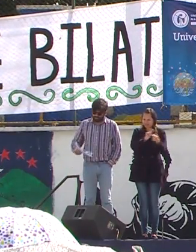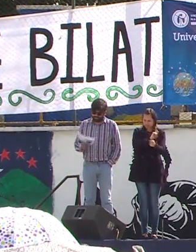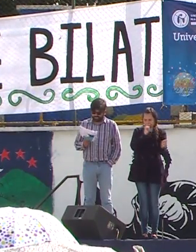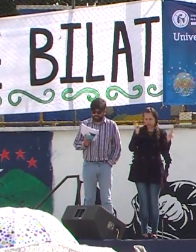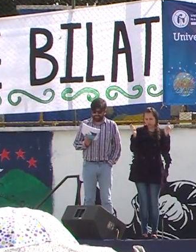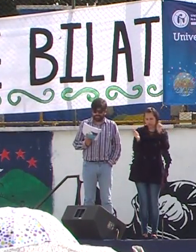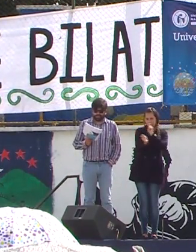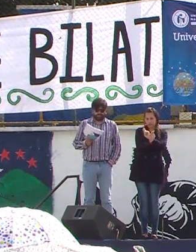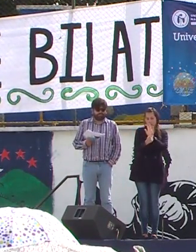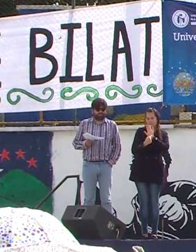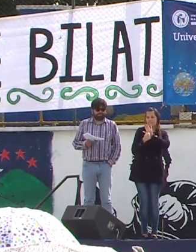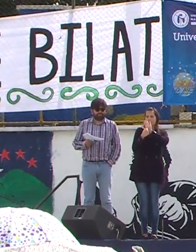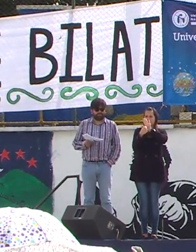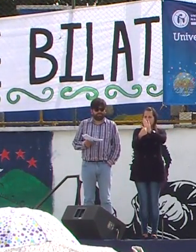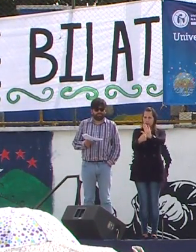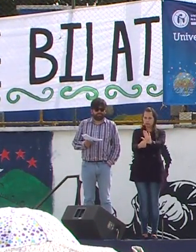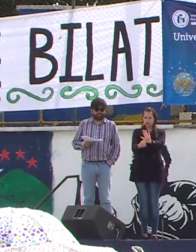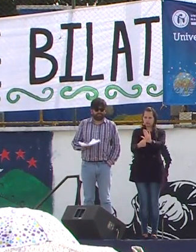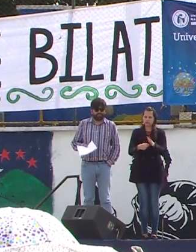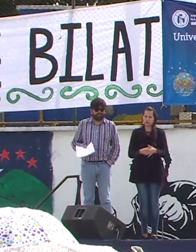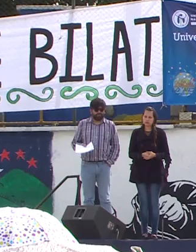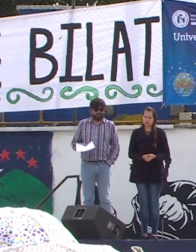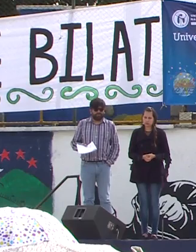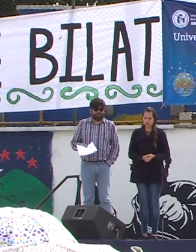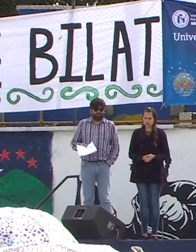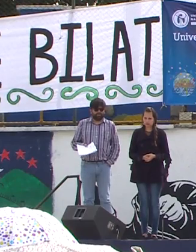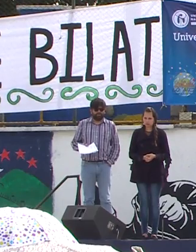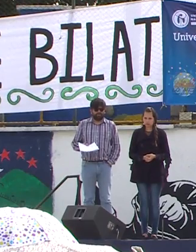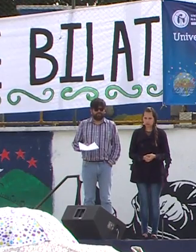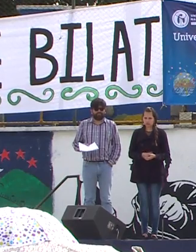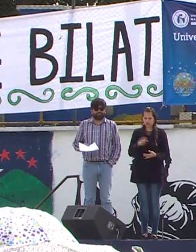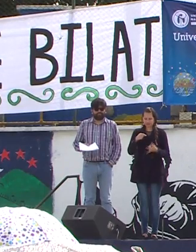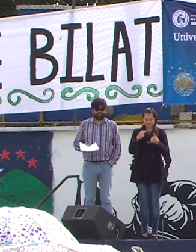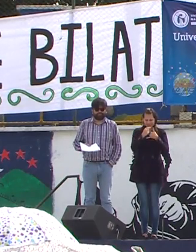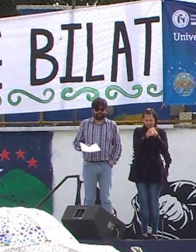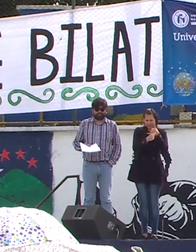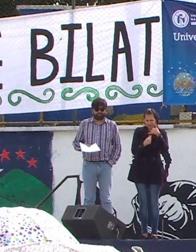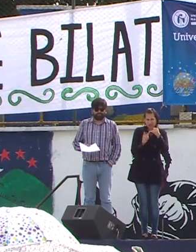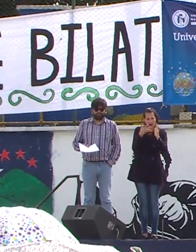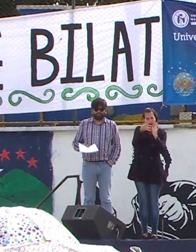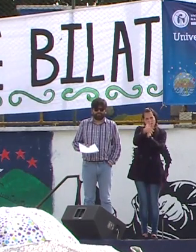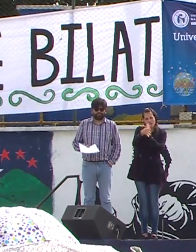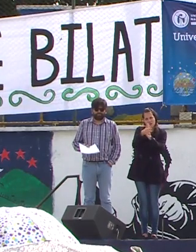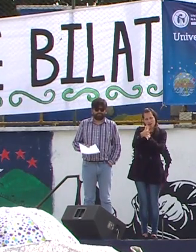Necesitamos hablarle directamente al pueblo colombiano.